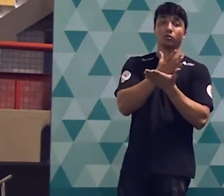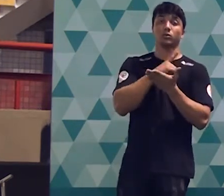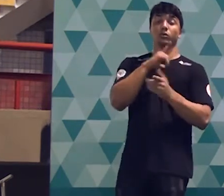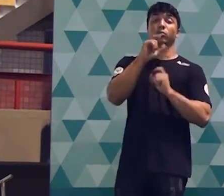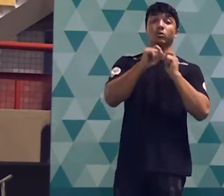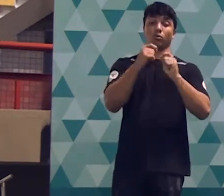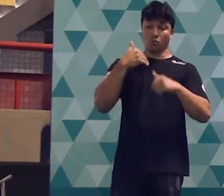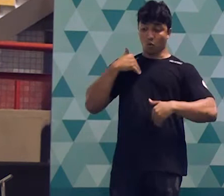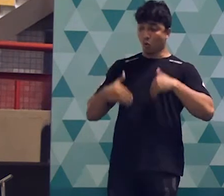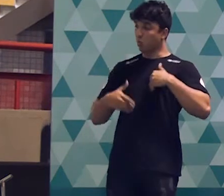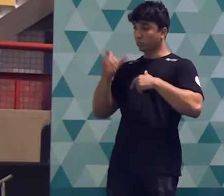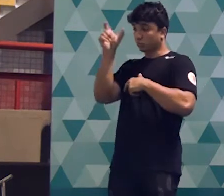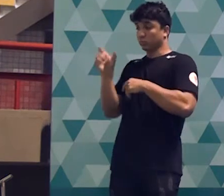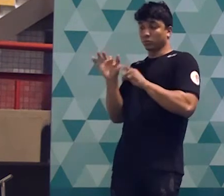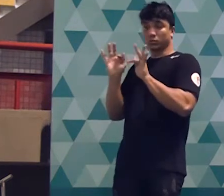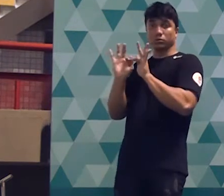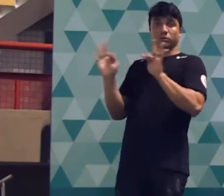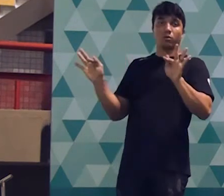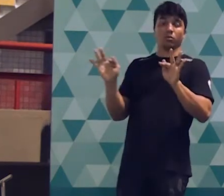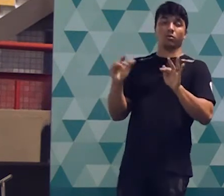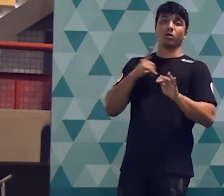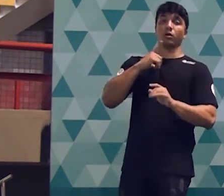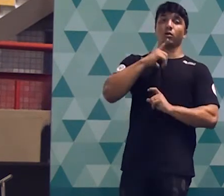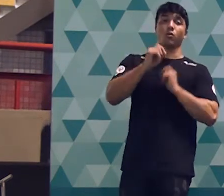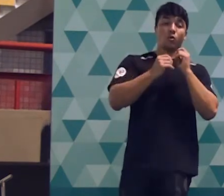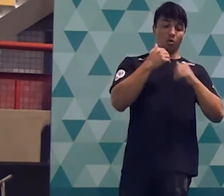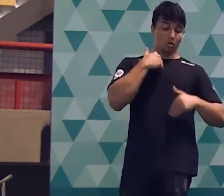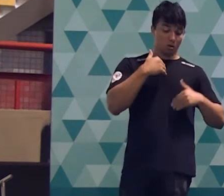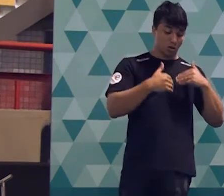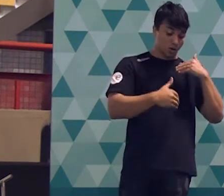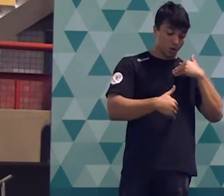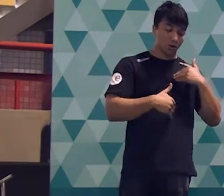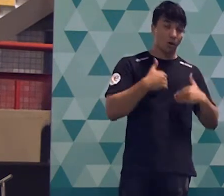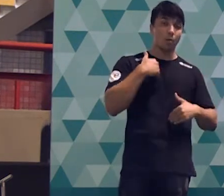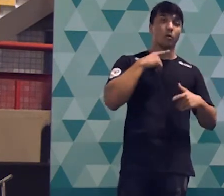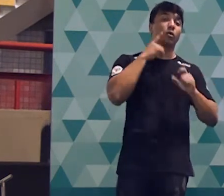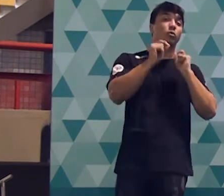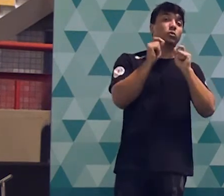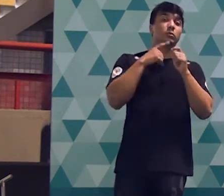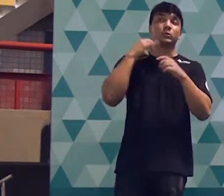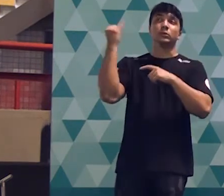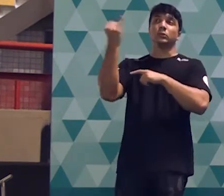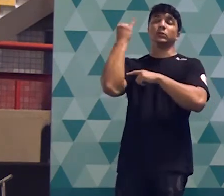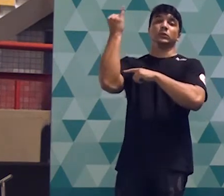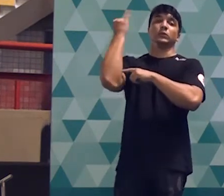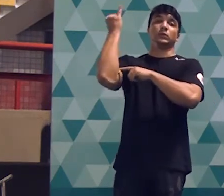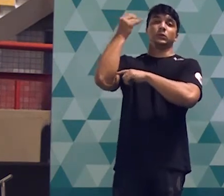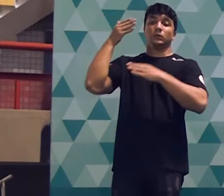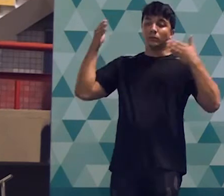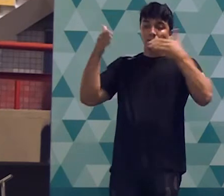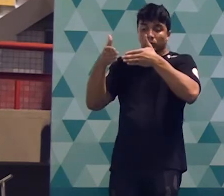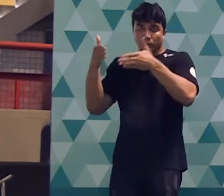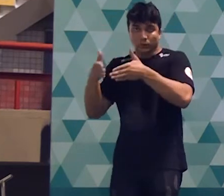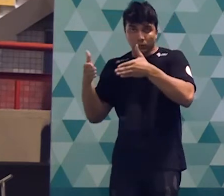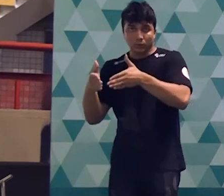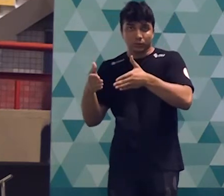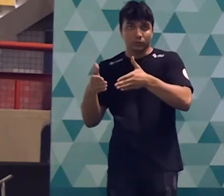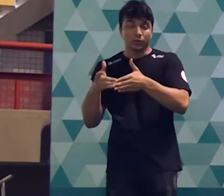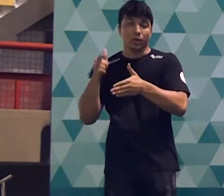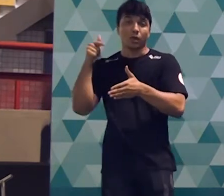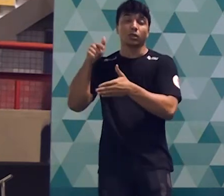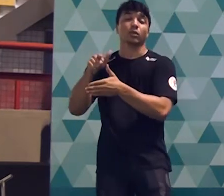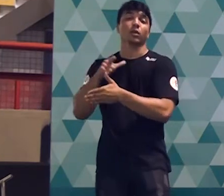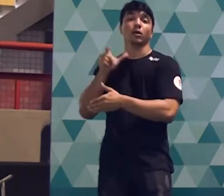só um corpo. E esse corpo passa a ser tão importante, entre aspas, para